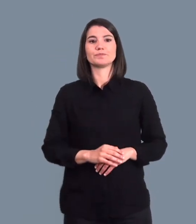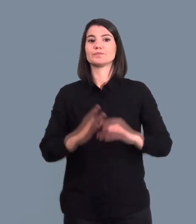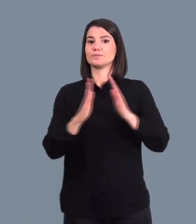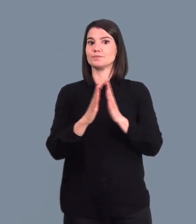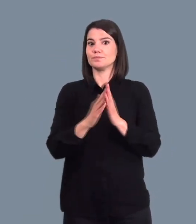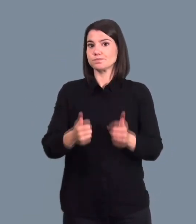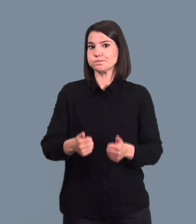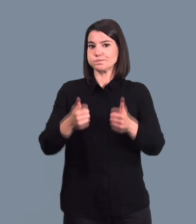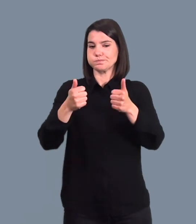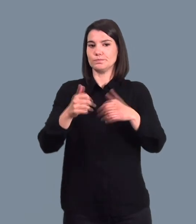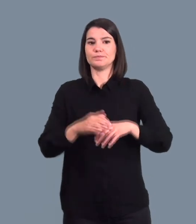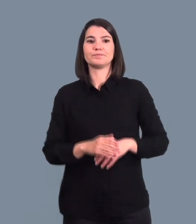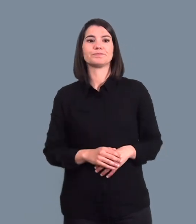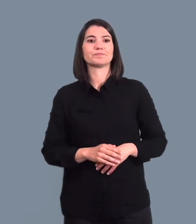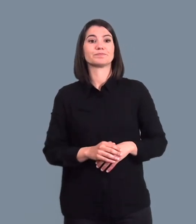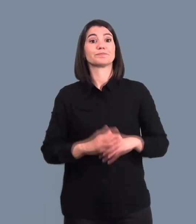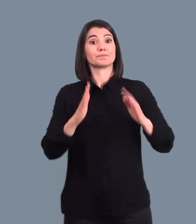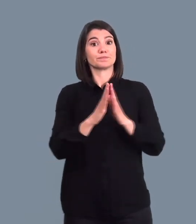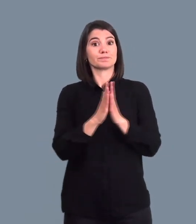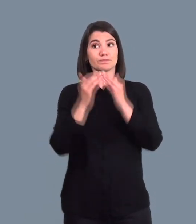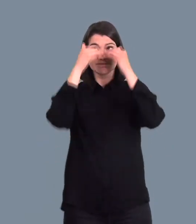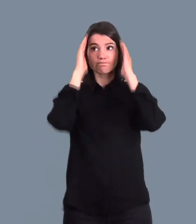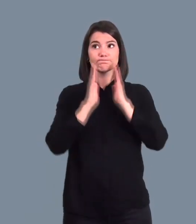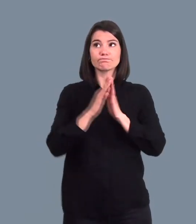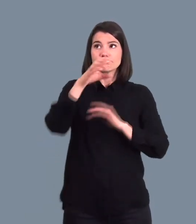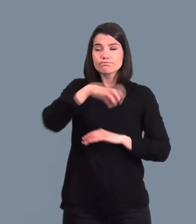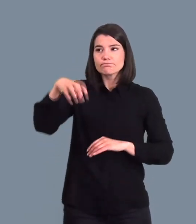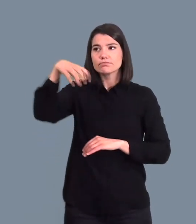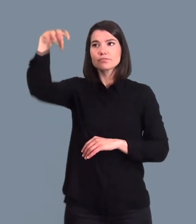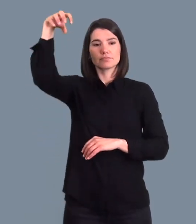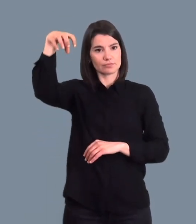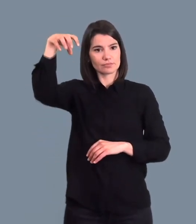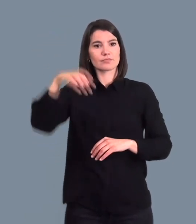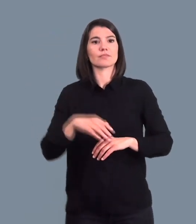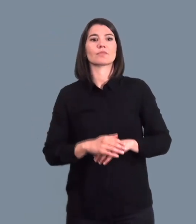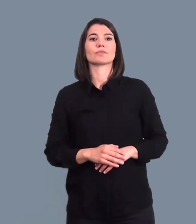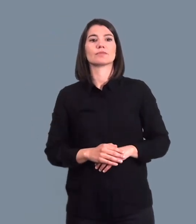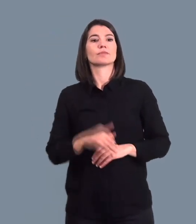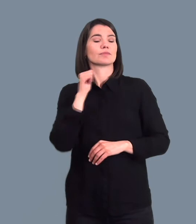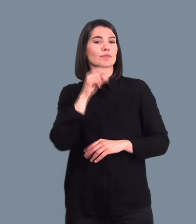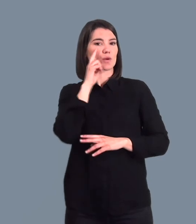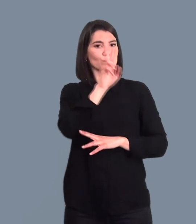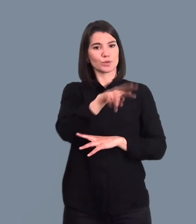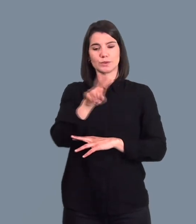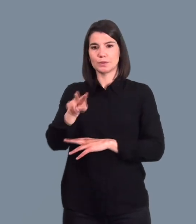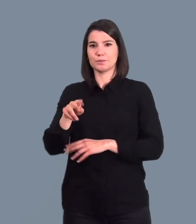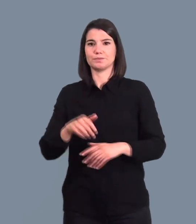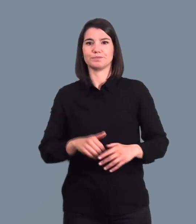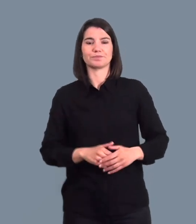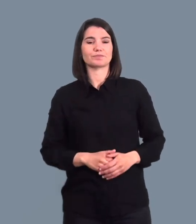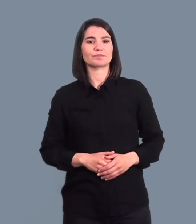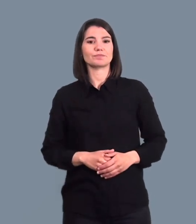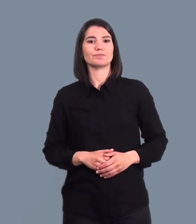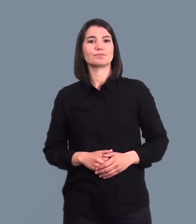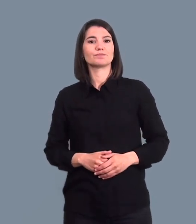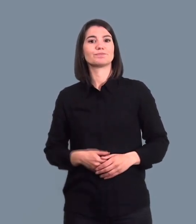Sede de Leiria. Santuário da Nossa Senhora da Encarnação. Museu de Leiria.